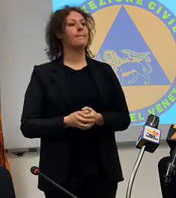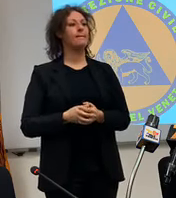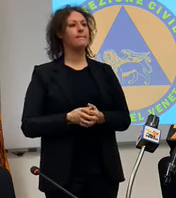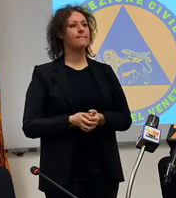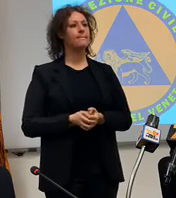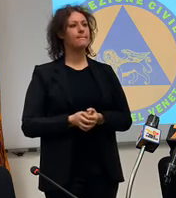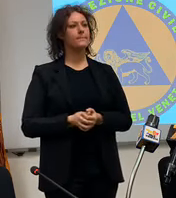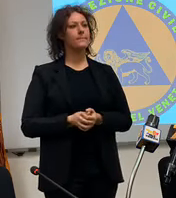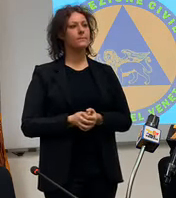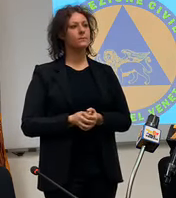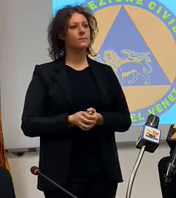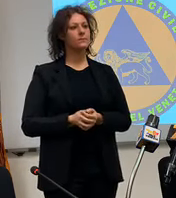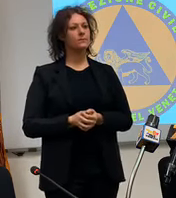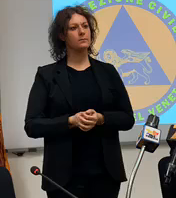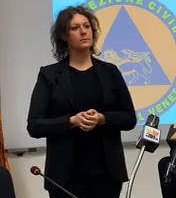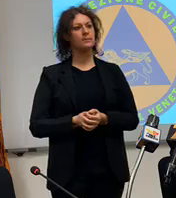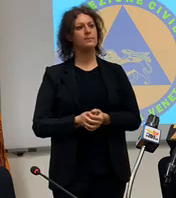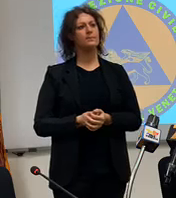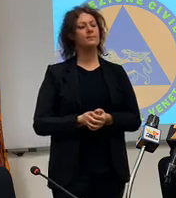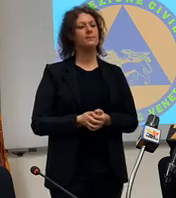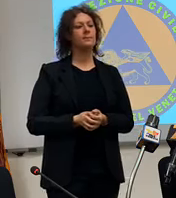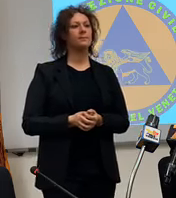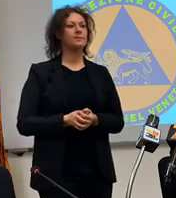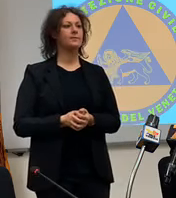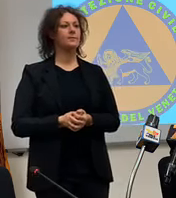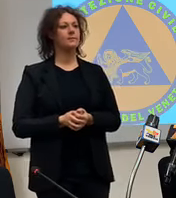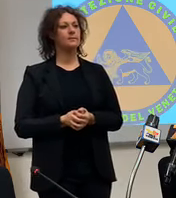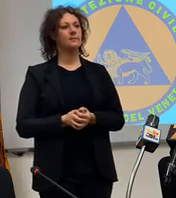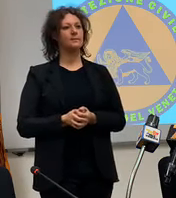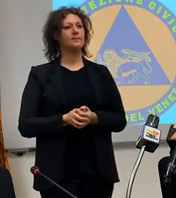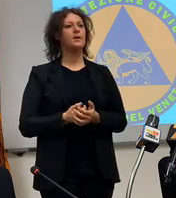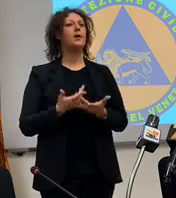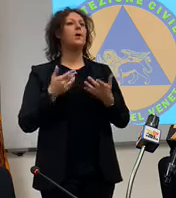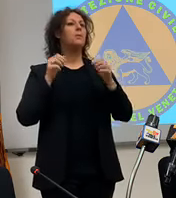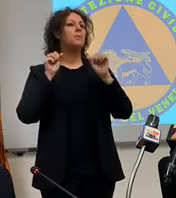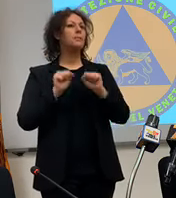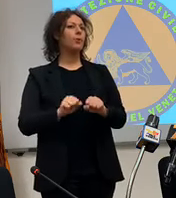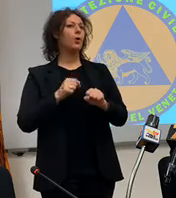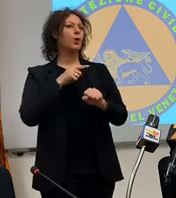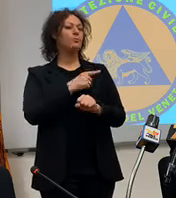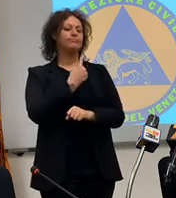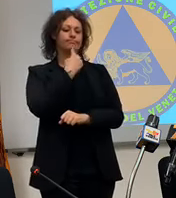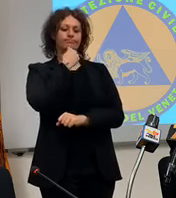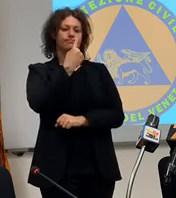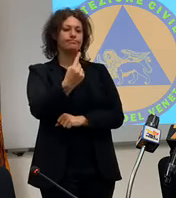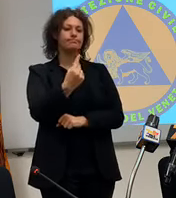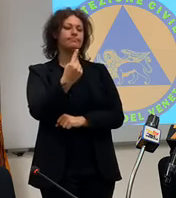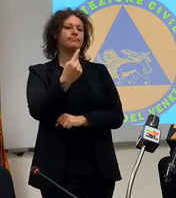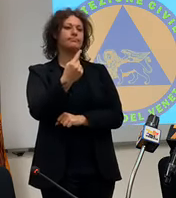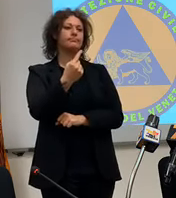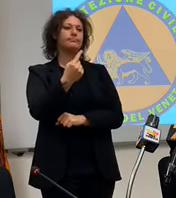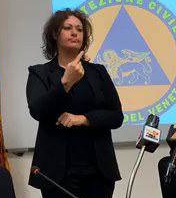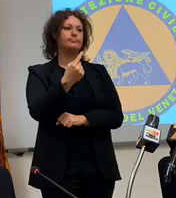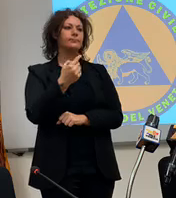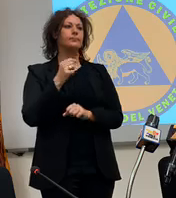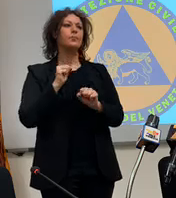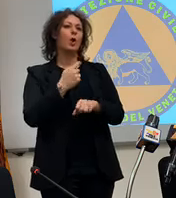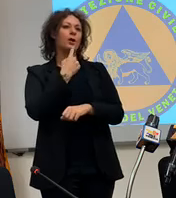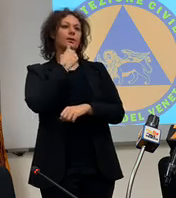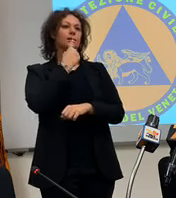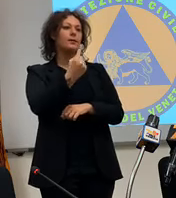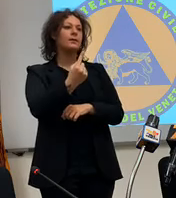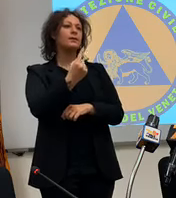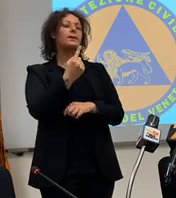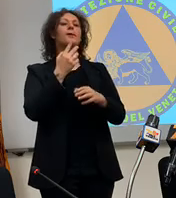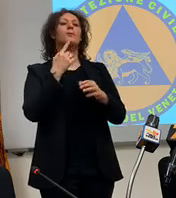vulgata negazionista con cui purtroppo ci dobbiamo confrontare tutti i giorni ci può suggerire da tecnico che tipo di locuzione possiamo usare